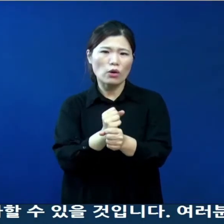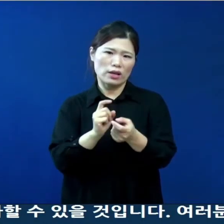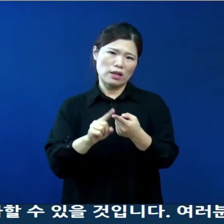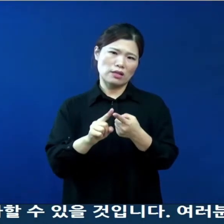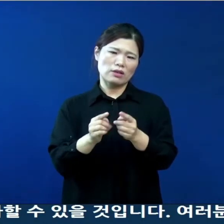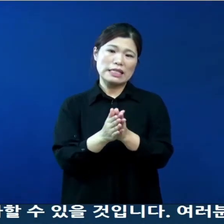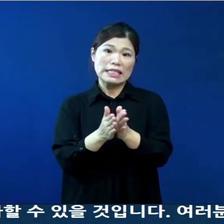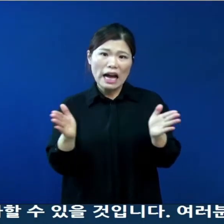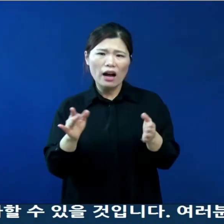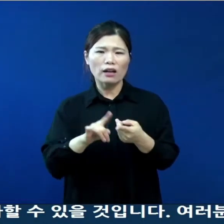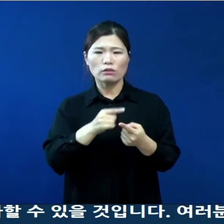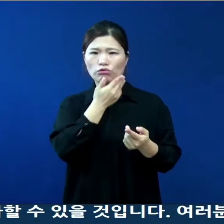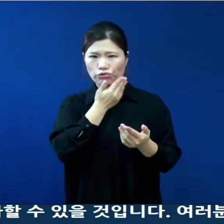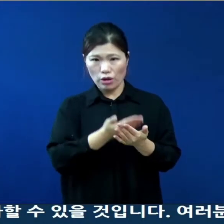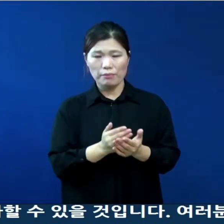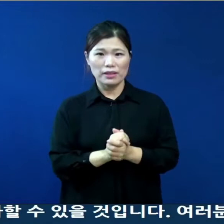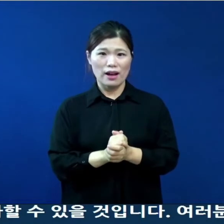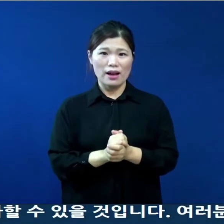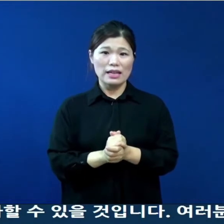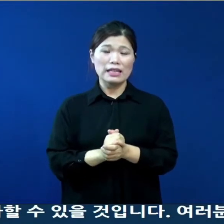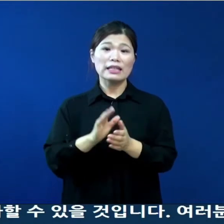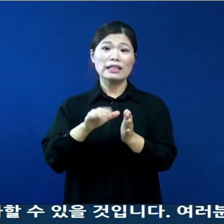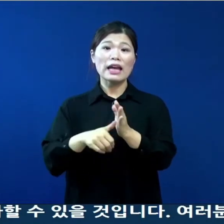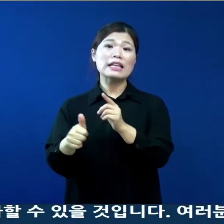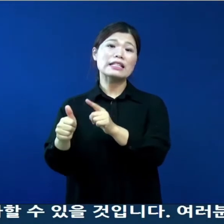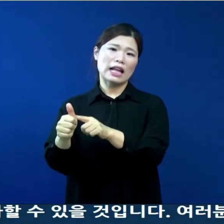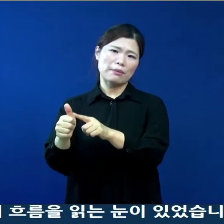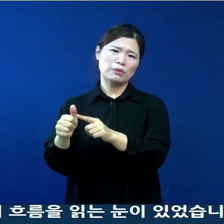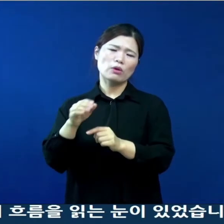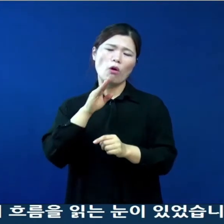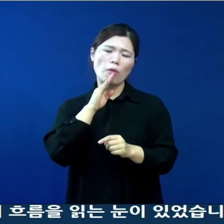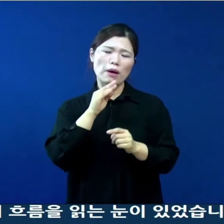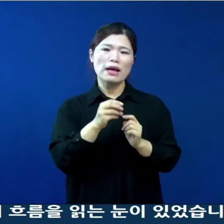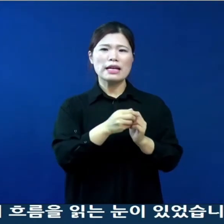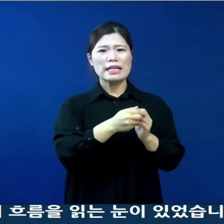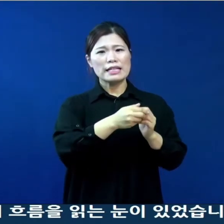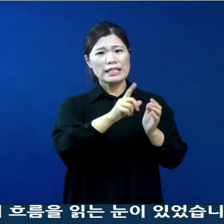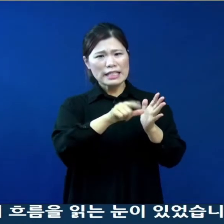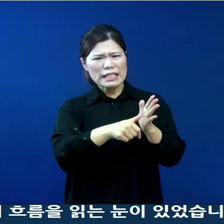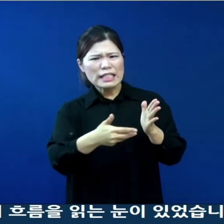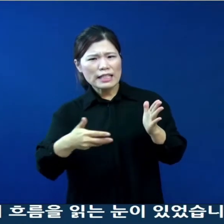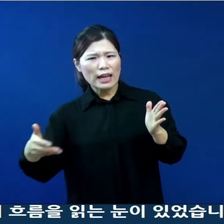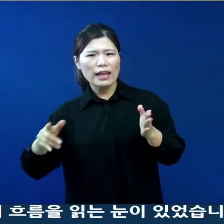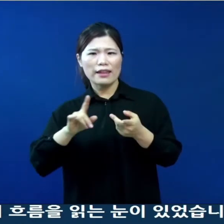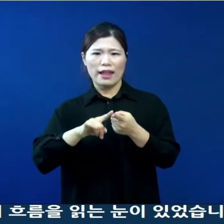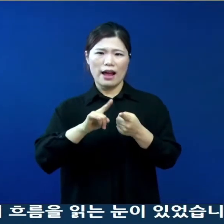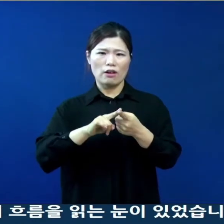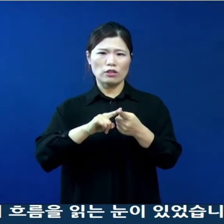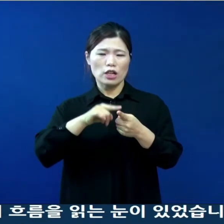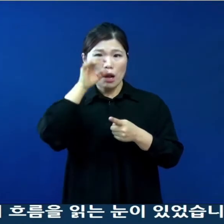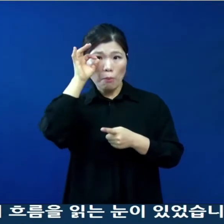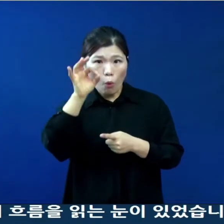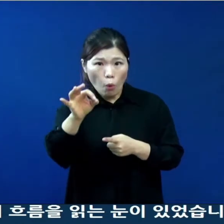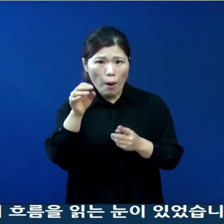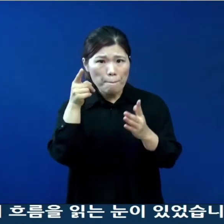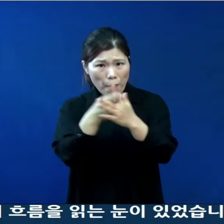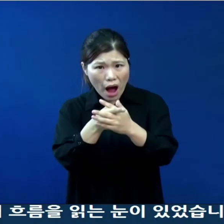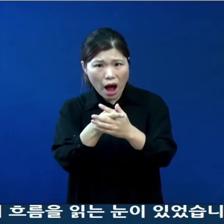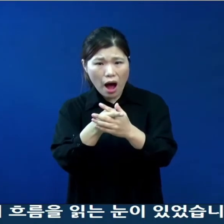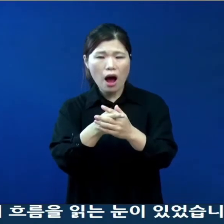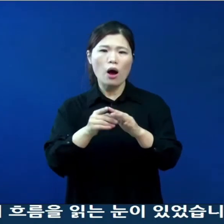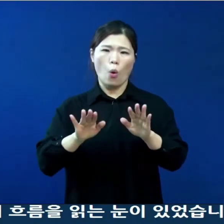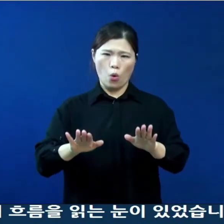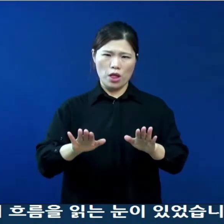너무나도 중요한데 이 사람은 시대의 흐름을 볼 줄 알고 시대를 분석하면서 바로 이때구나, 바로